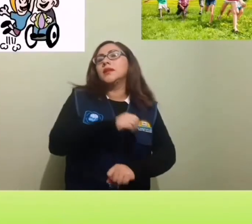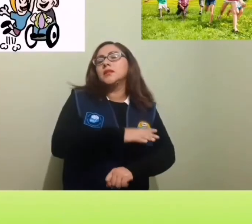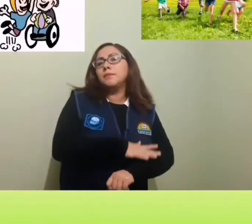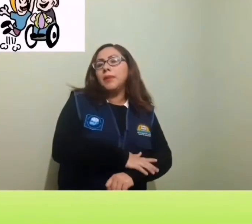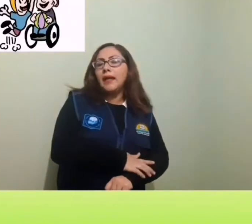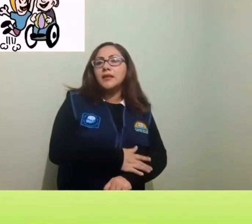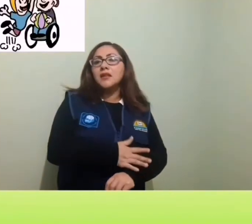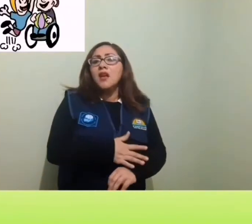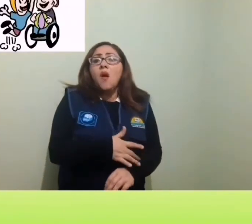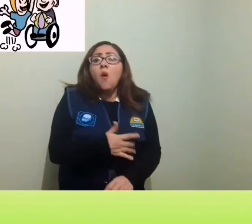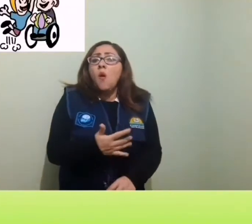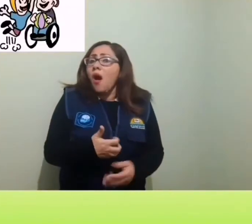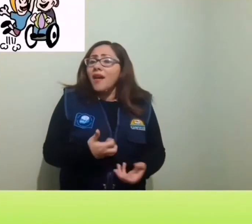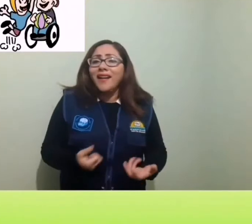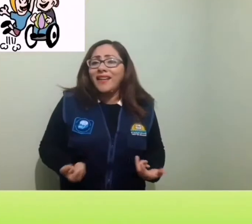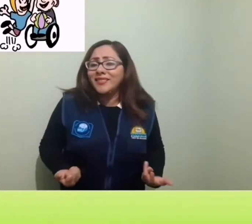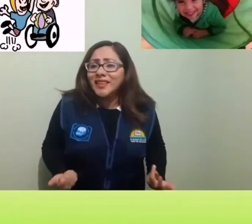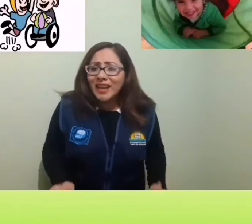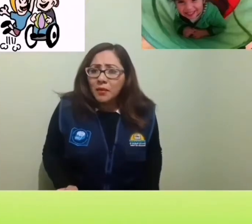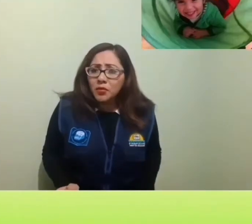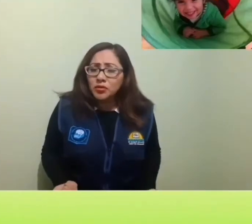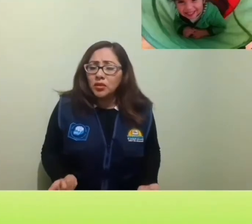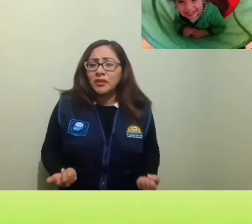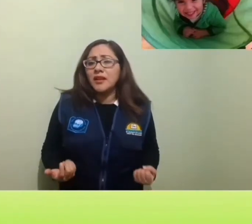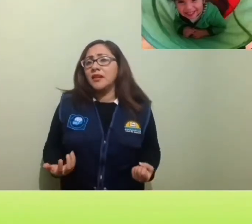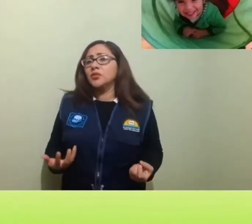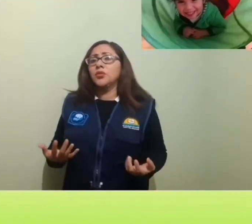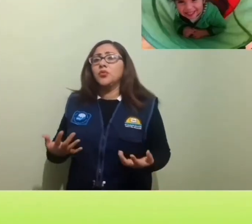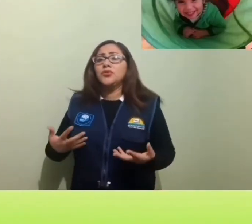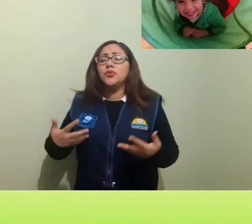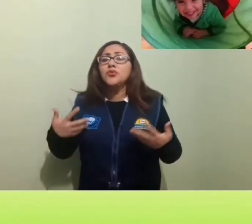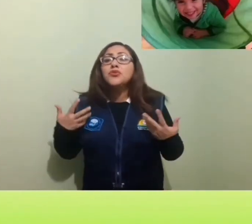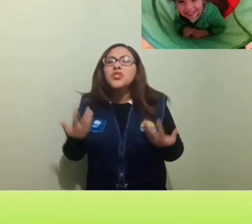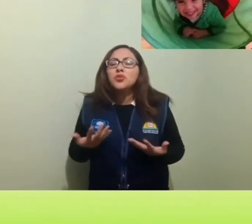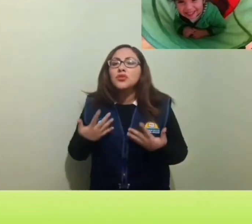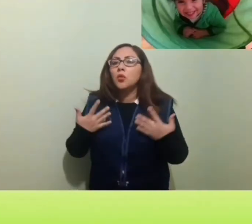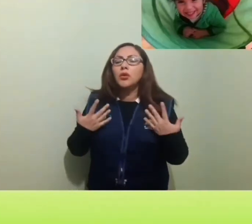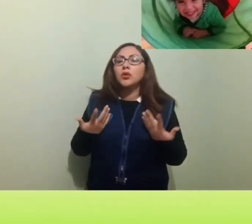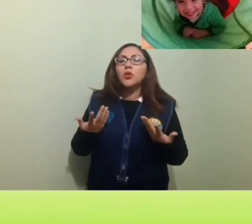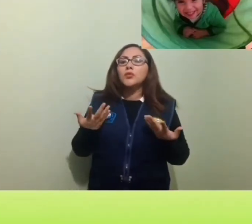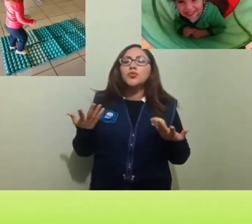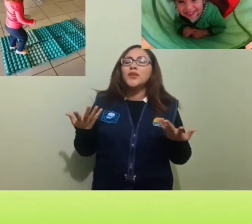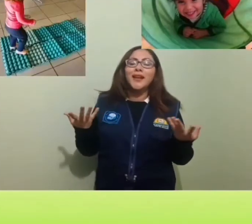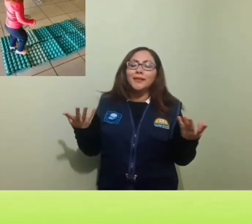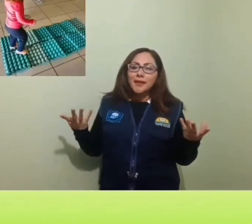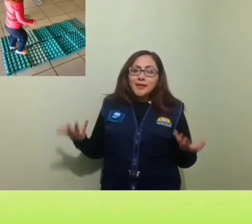chapadas O gateamos En el caso de nuestros niños De acuerdo a todas sus características